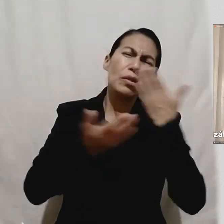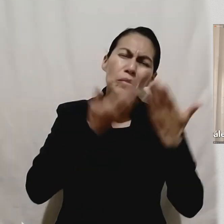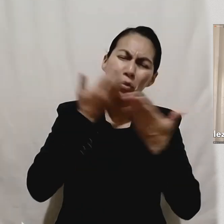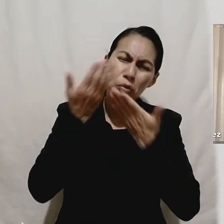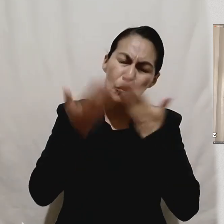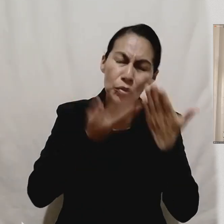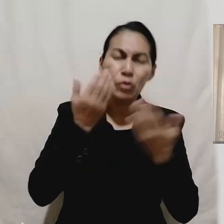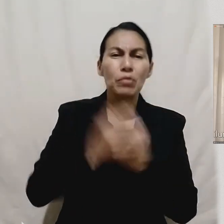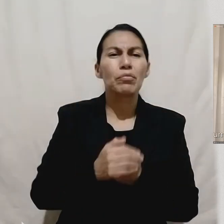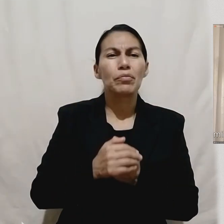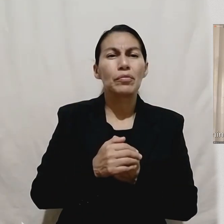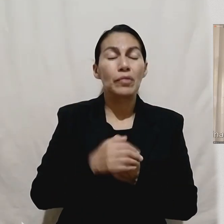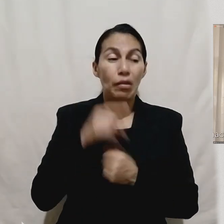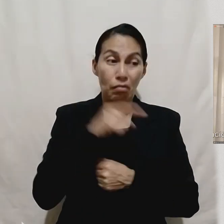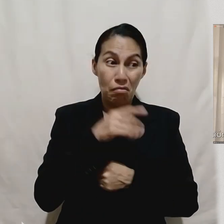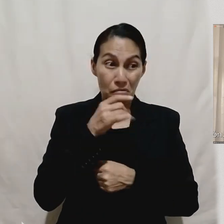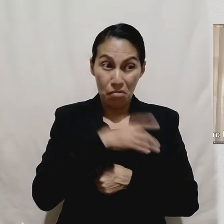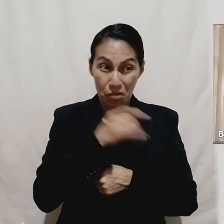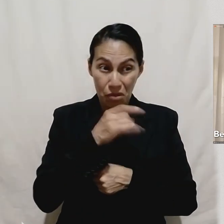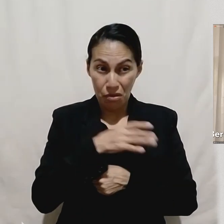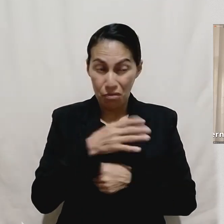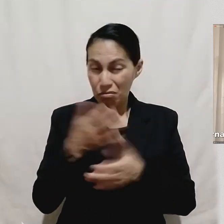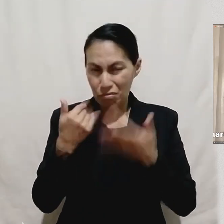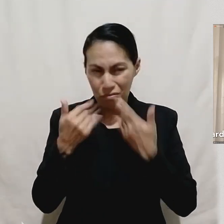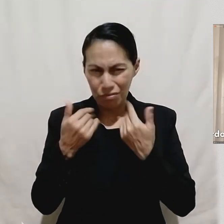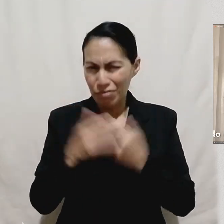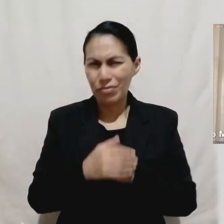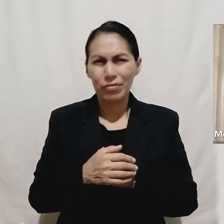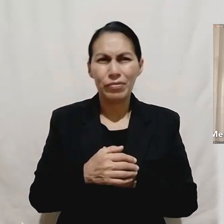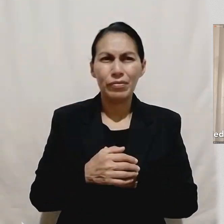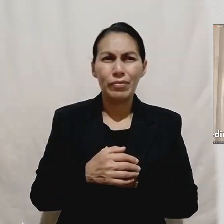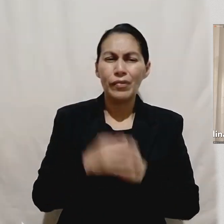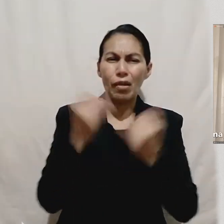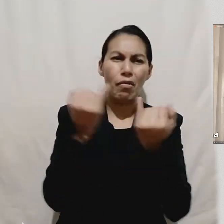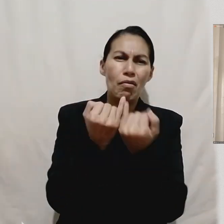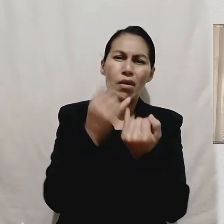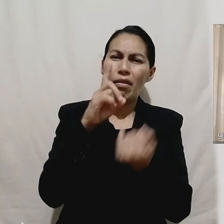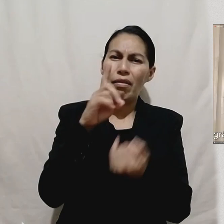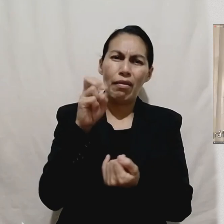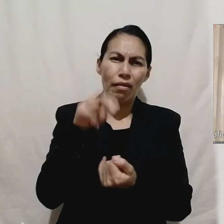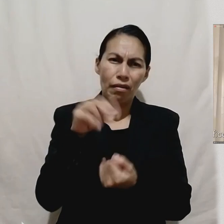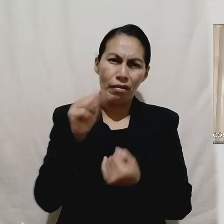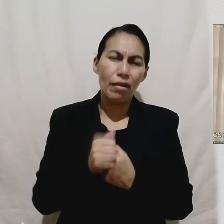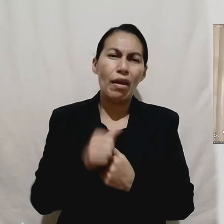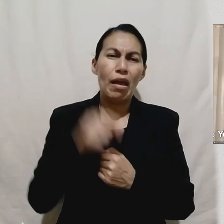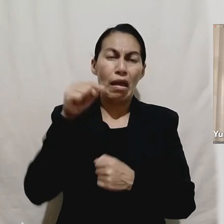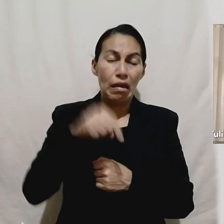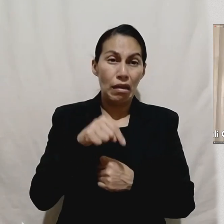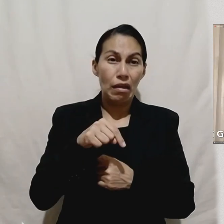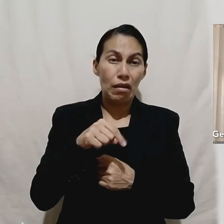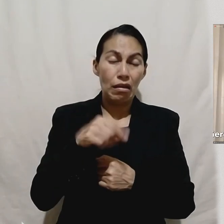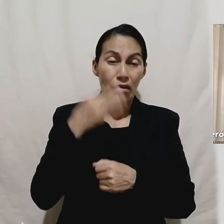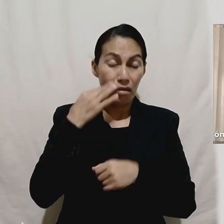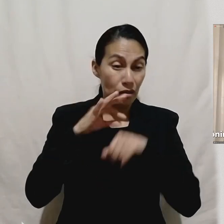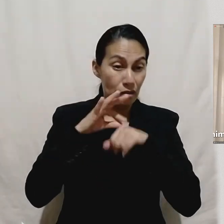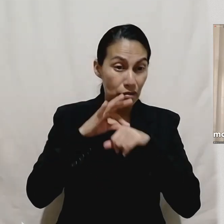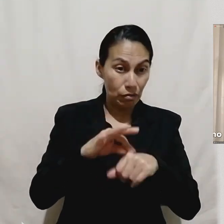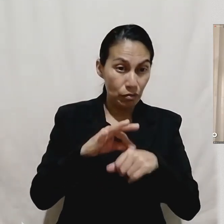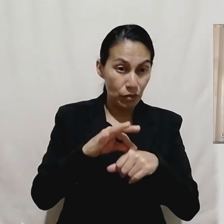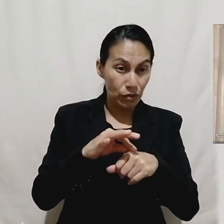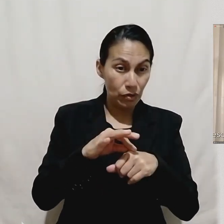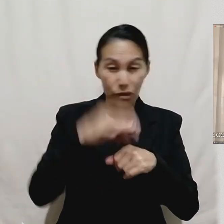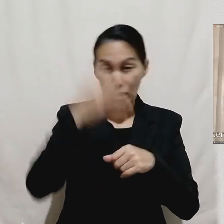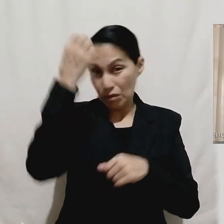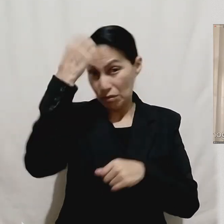del dios vivo y que no tengan miedo de dar testimonio como Danna verdad que vino acá a dar testimonio de